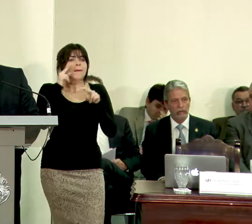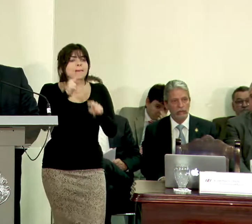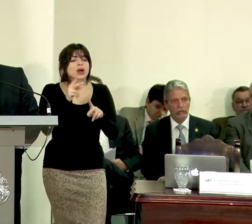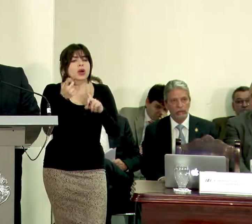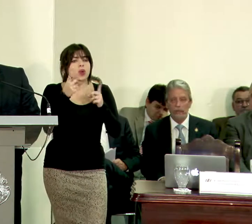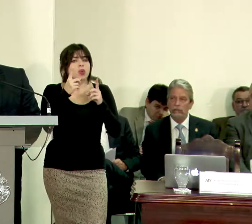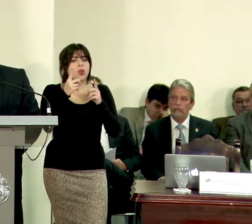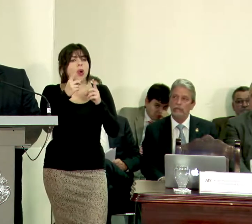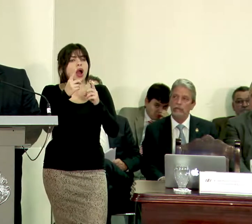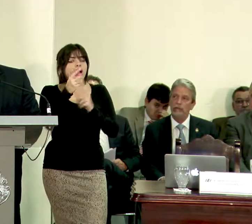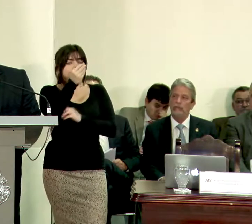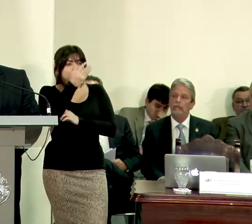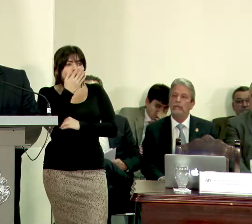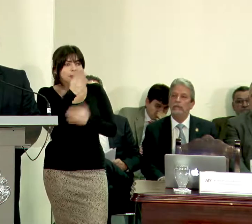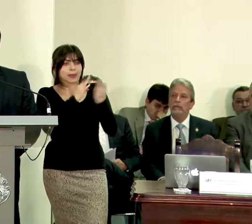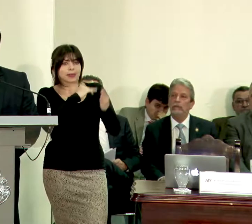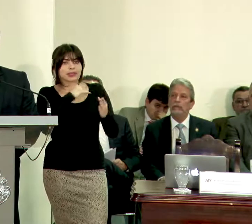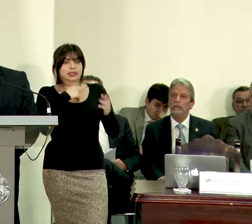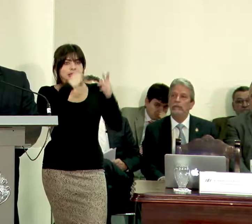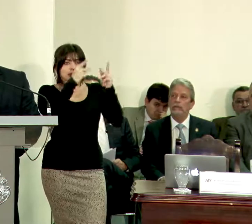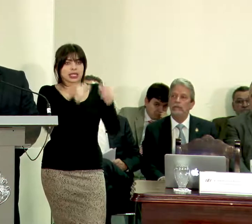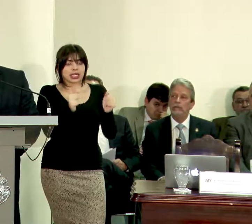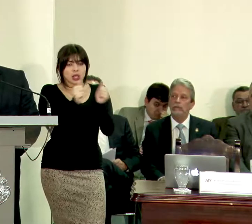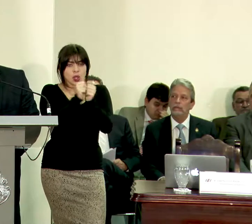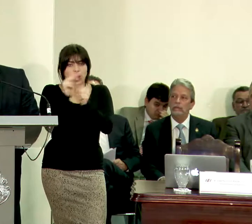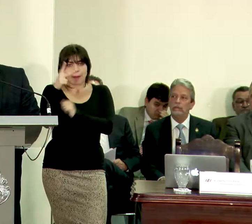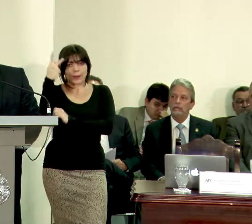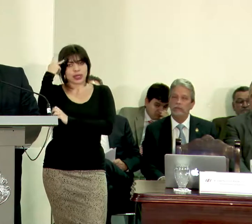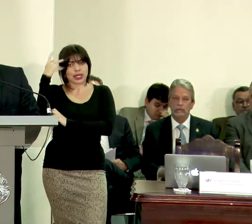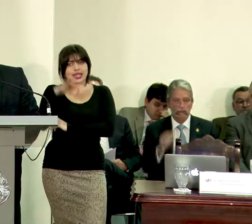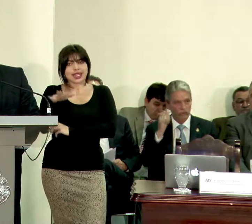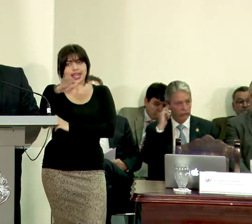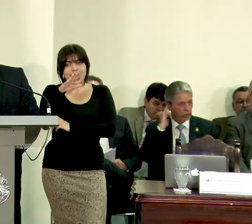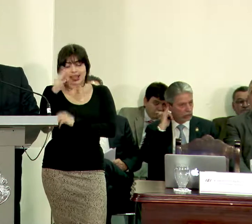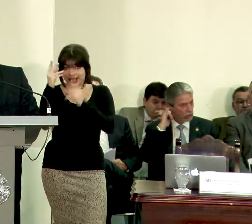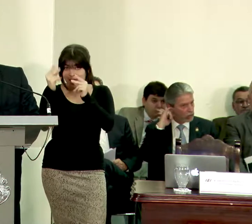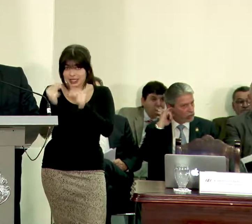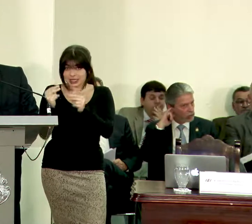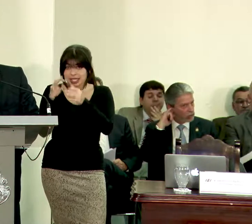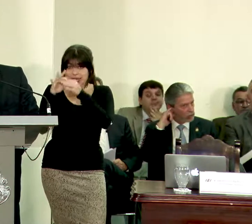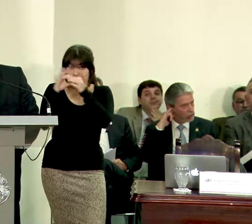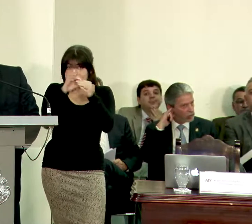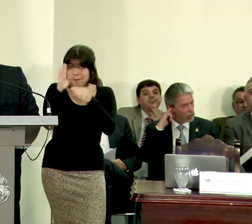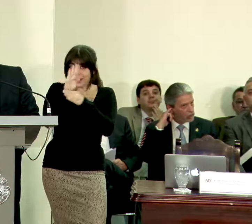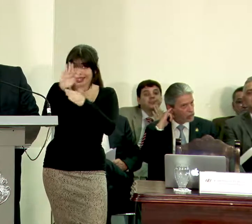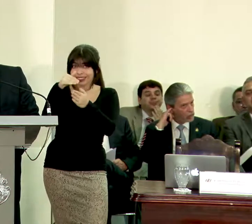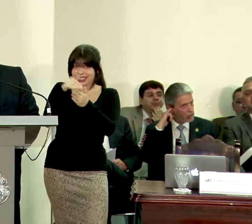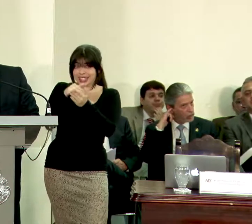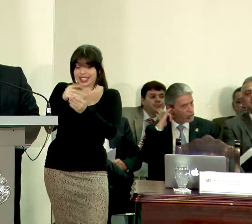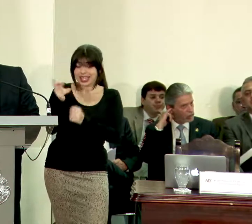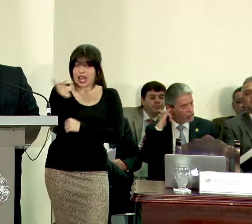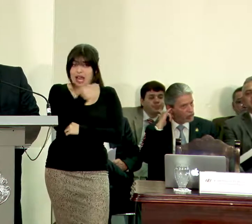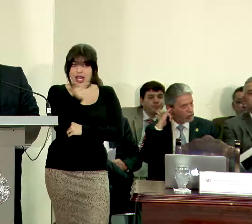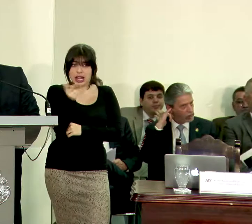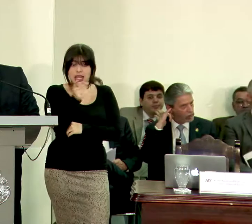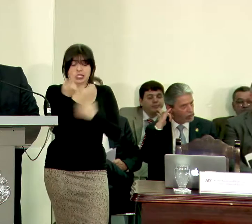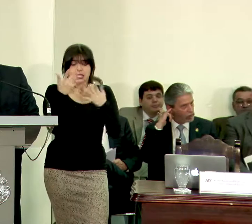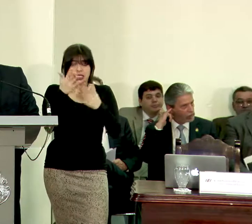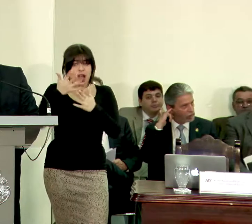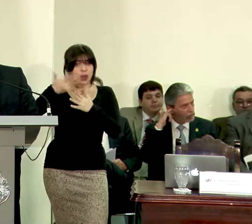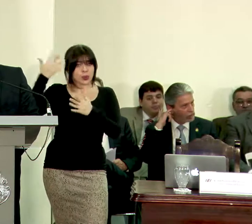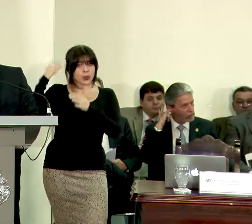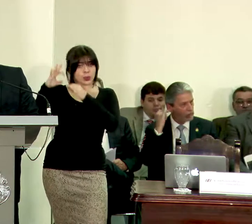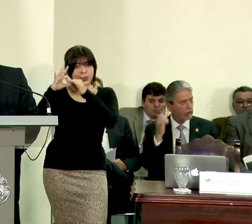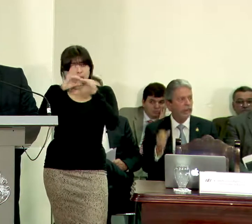que desde el Ministerio de Hacienda y en conjunto en la política Hacienda-Banco Central se ha venido